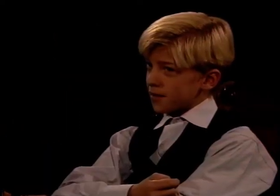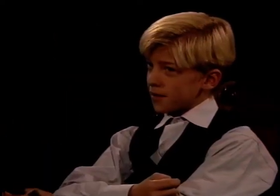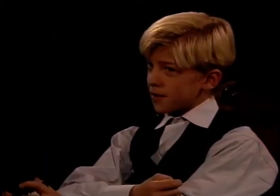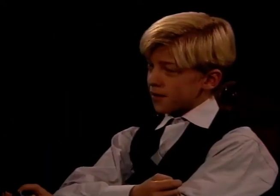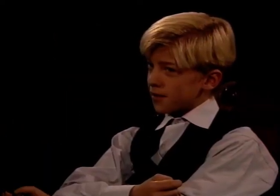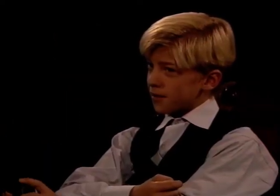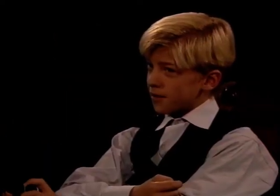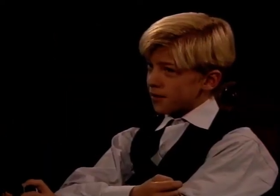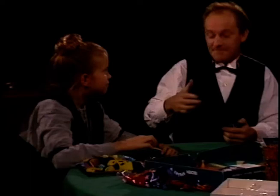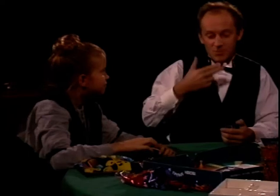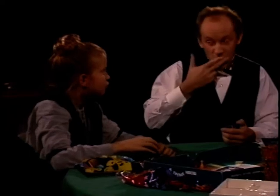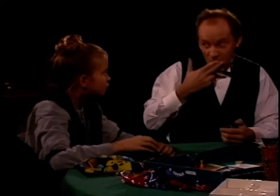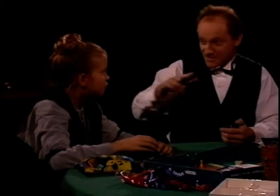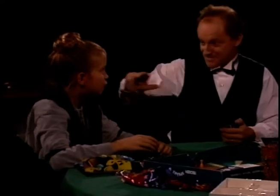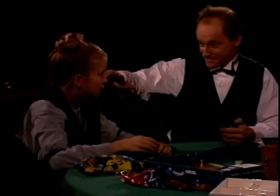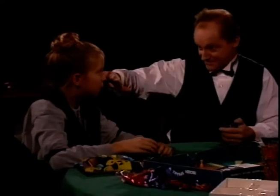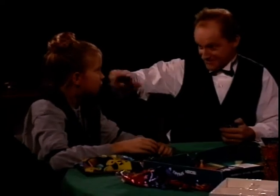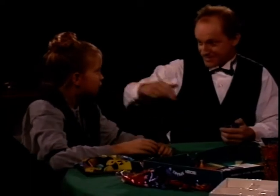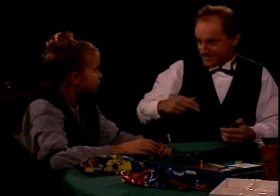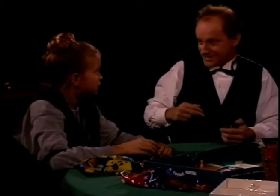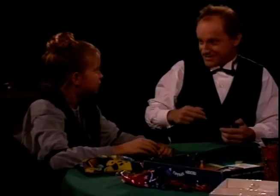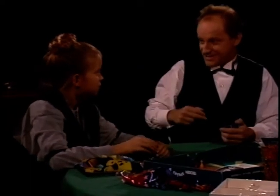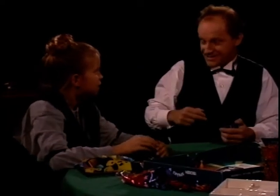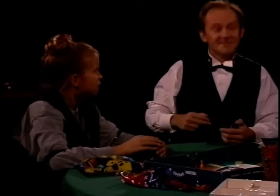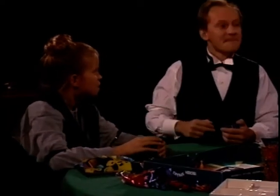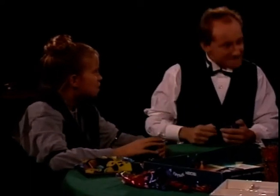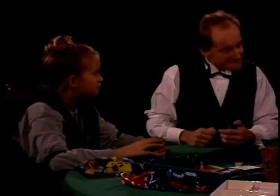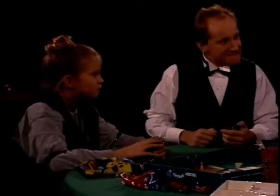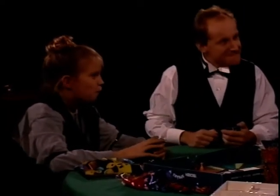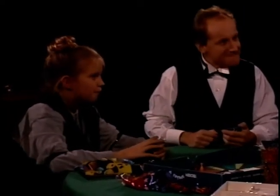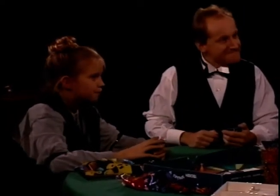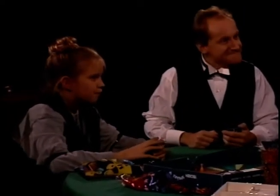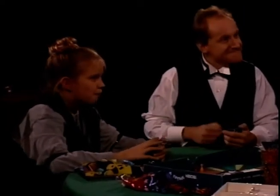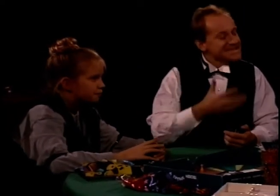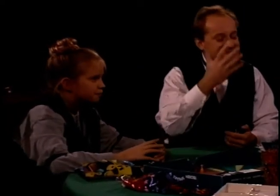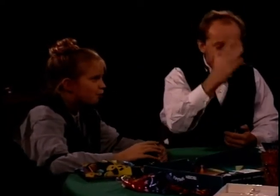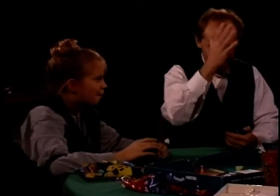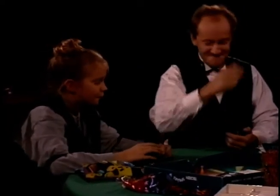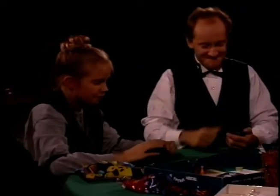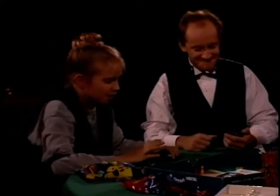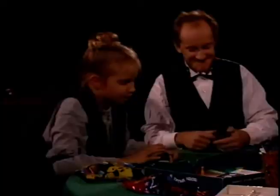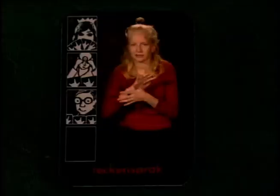Jag frågar om jag får pussa din näsa. Får jag pussa din näsa? Ja, det var